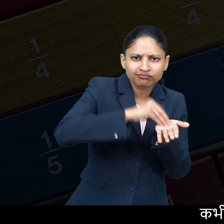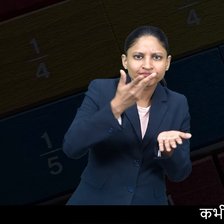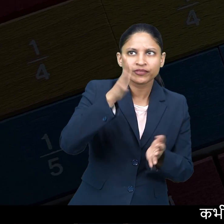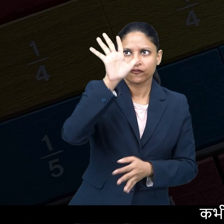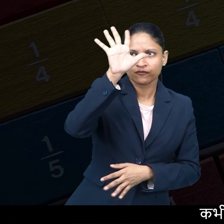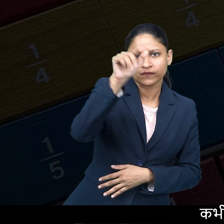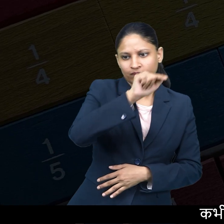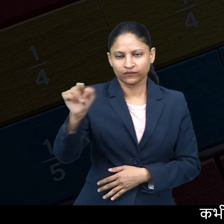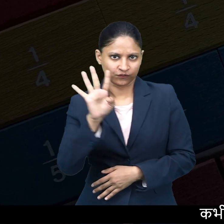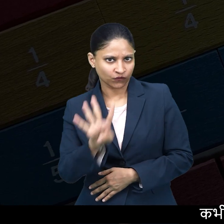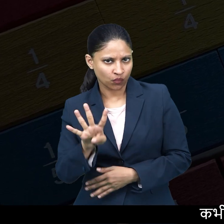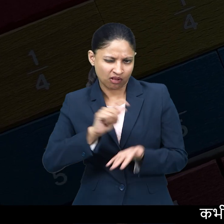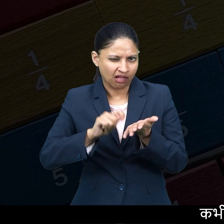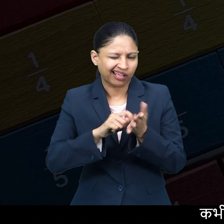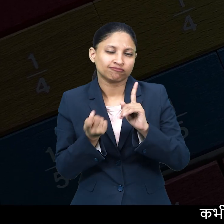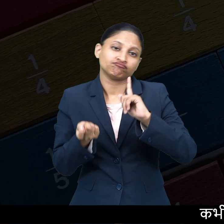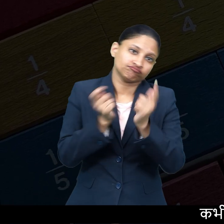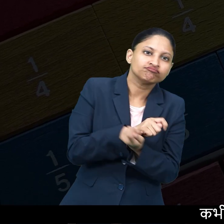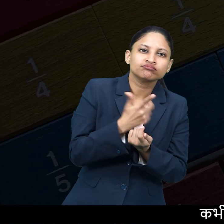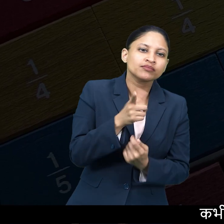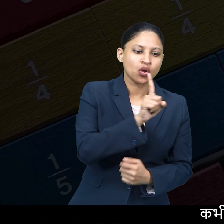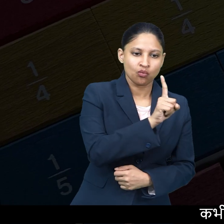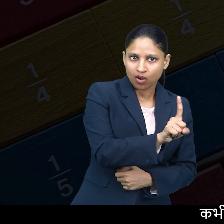कभी-कभी 5/4 लिखने के बजाय